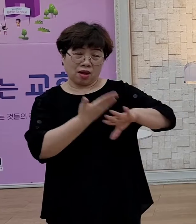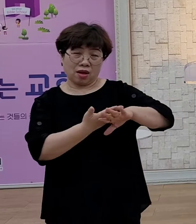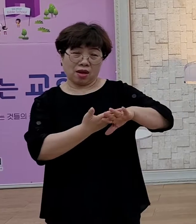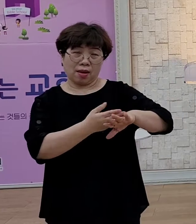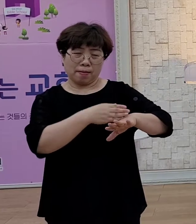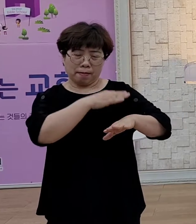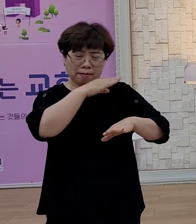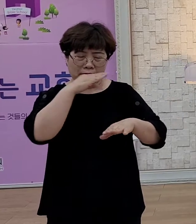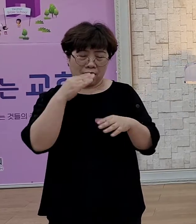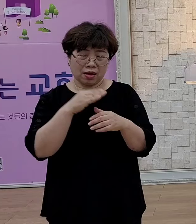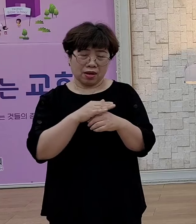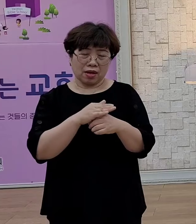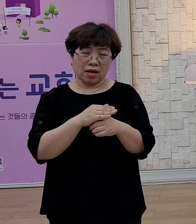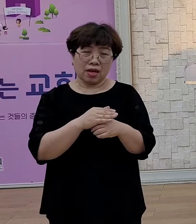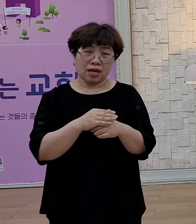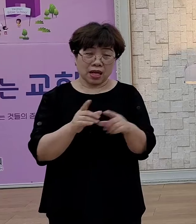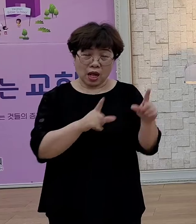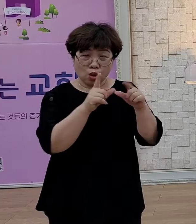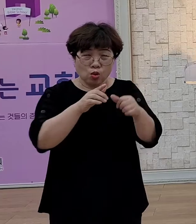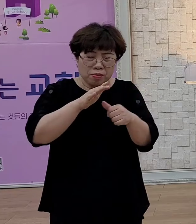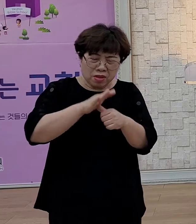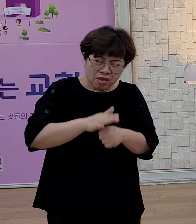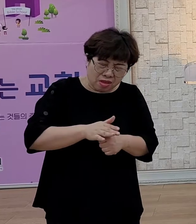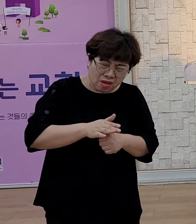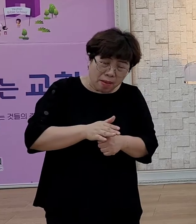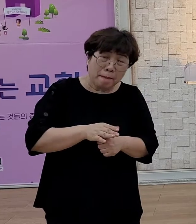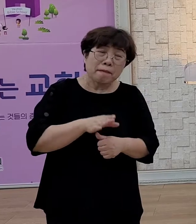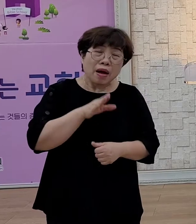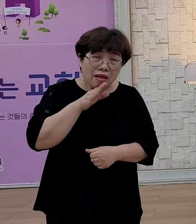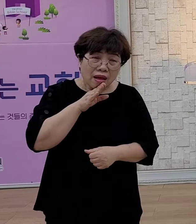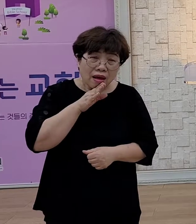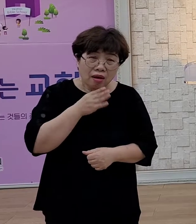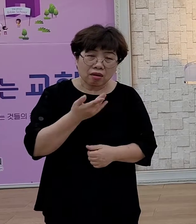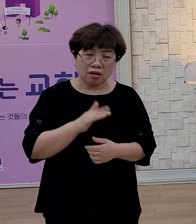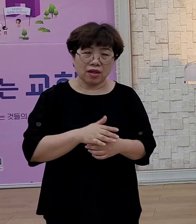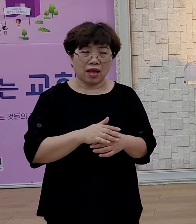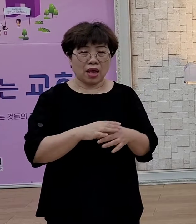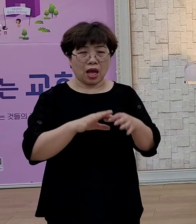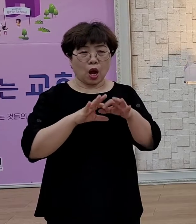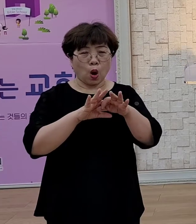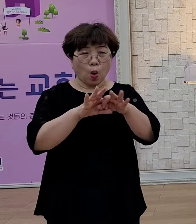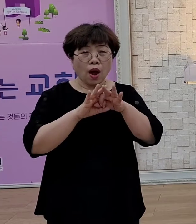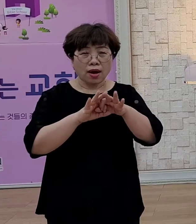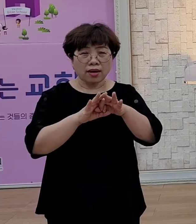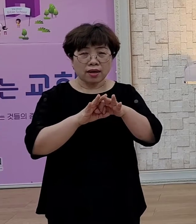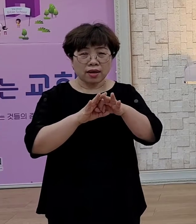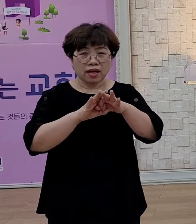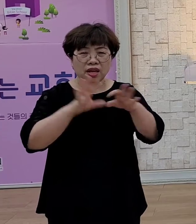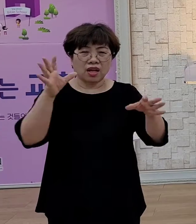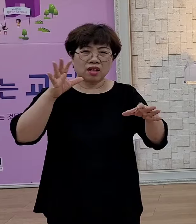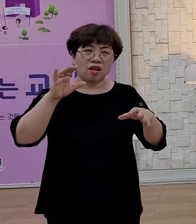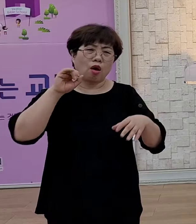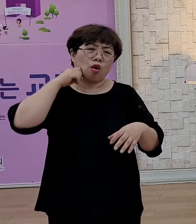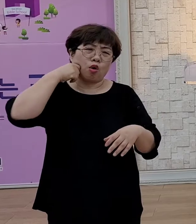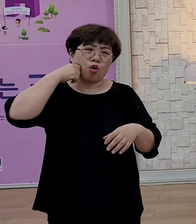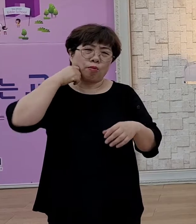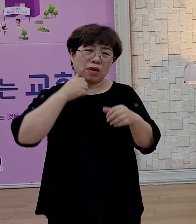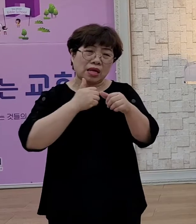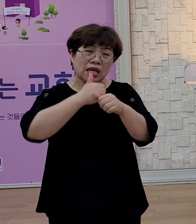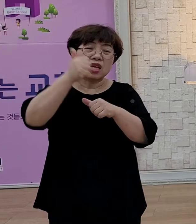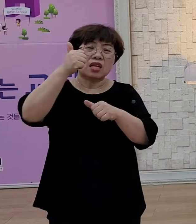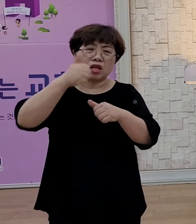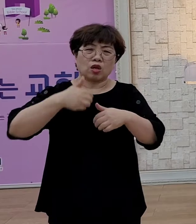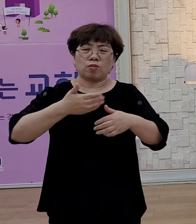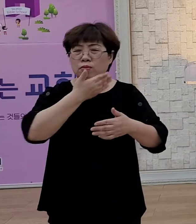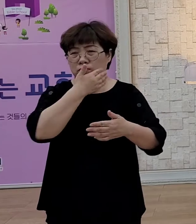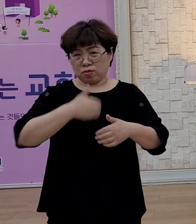기본입니다만은, 특별히 중복됩니다만은 이 관계의 어려움을 이겨나가야만 한다. 이게